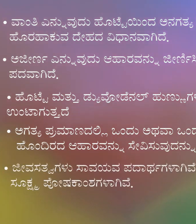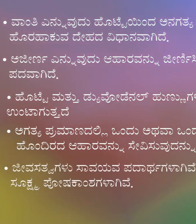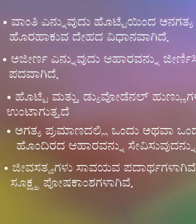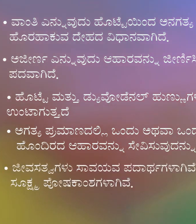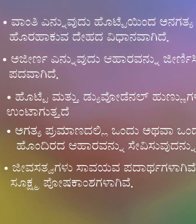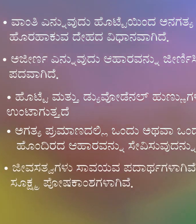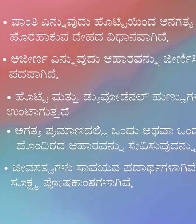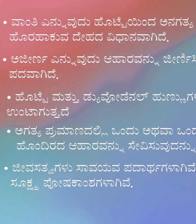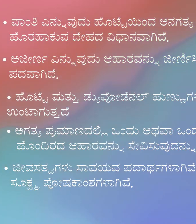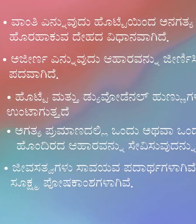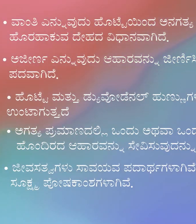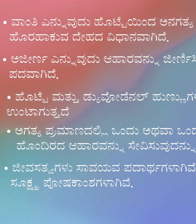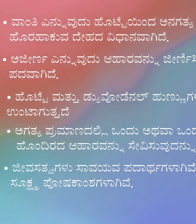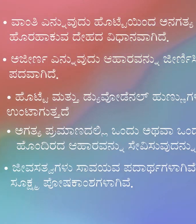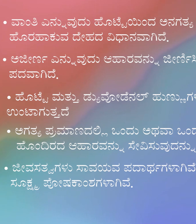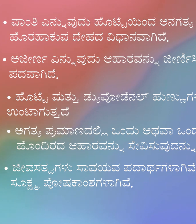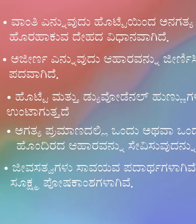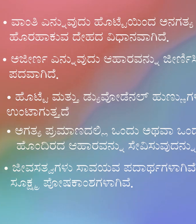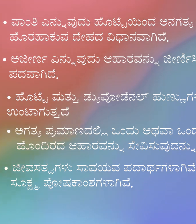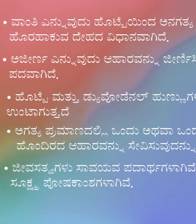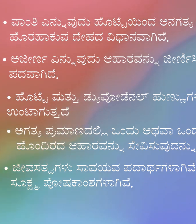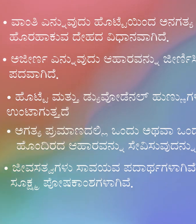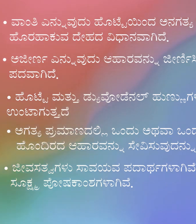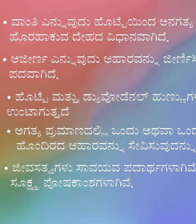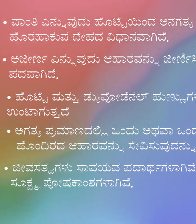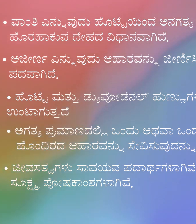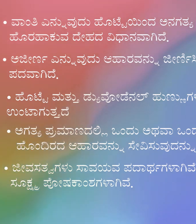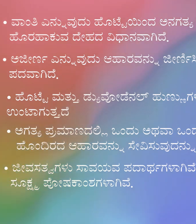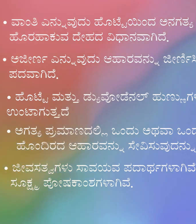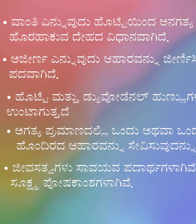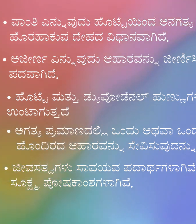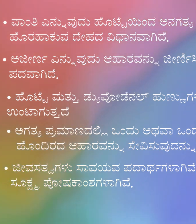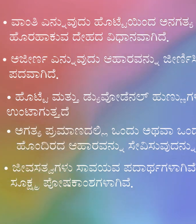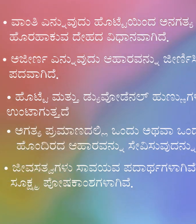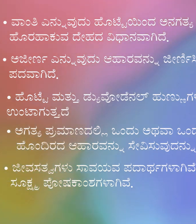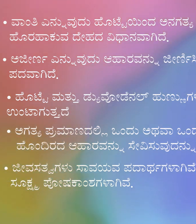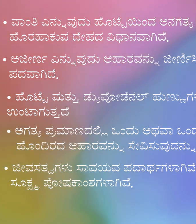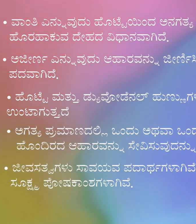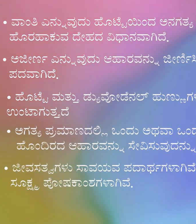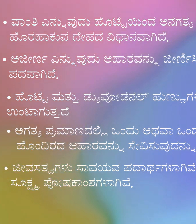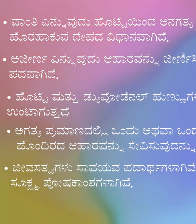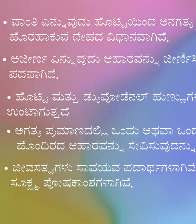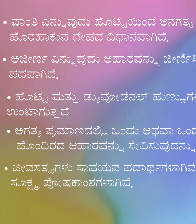ಜೀವಸತ್ವಗಳು ಸಾವಯವ ಪದಾರ್ಥಗಳಾಗಿವೆ. ಅವು ಸಣ್ಣ ಪ್ರಮಾಣದಲ್ಲಿ ಅಗತ್ಯವಿರುವ ಸೂಕ್ಷ್ಮ